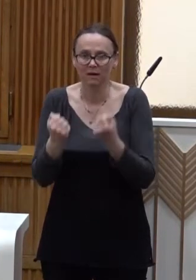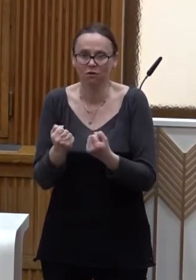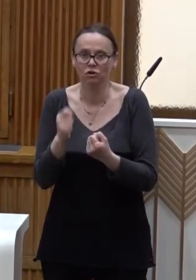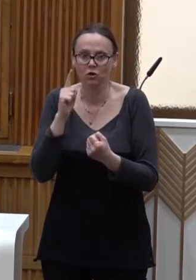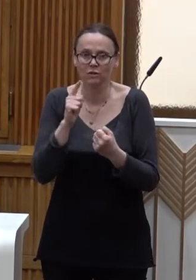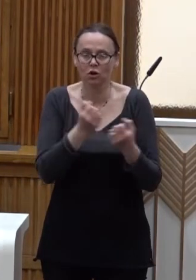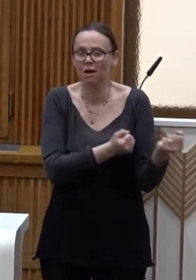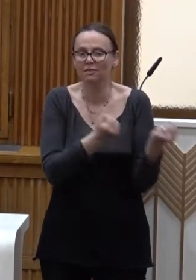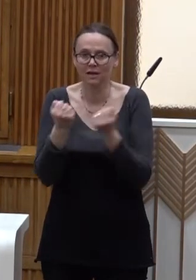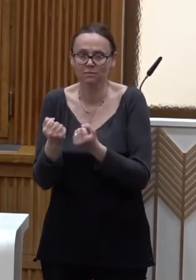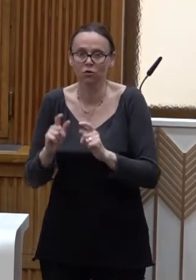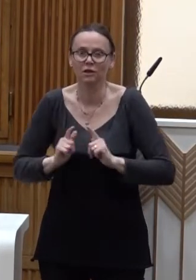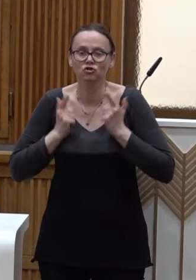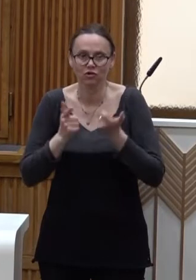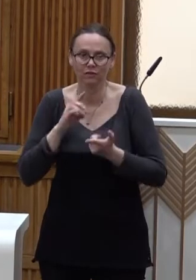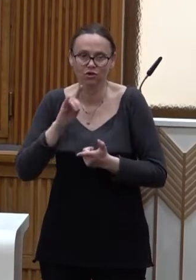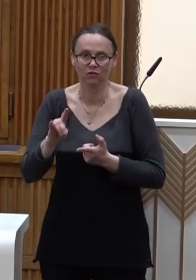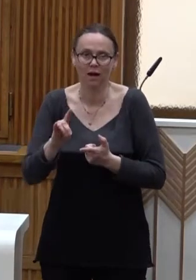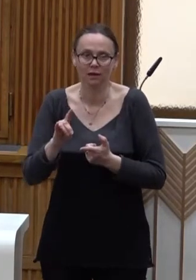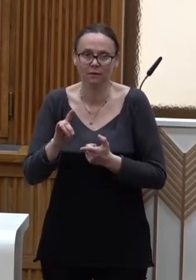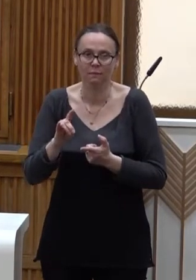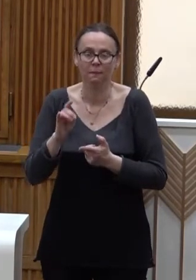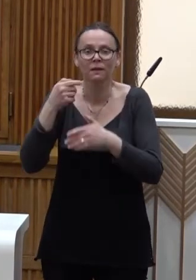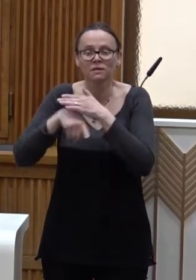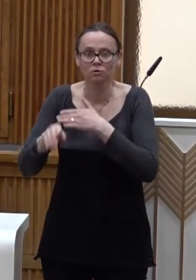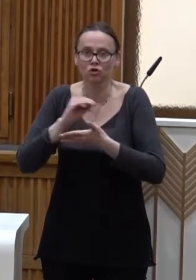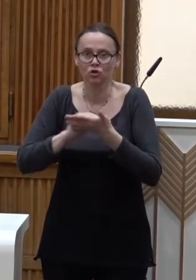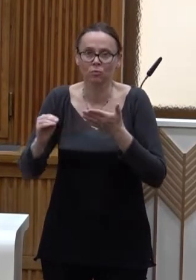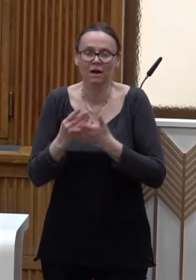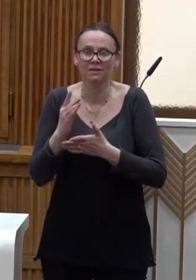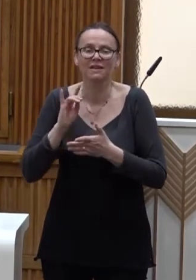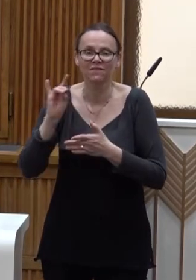oziroma transporta živih živali, smo znotraj uprave za